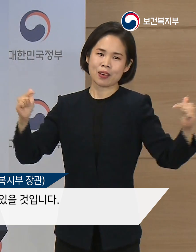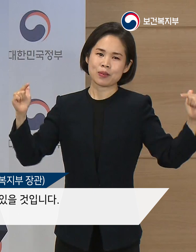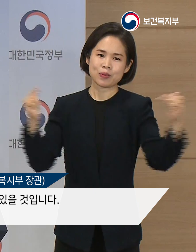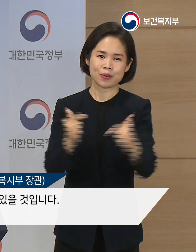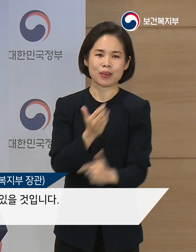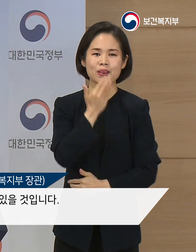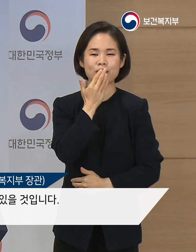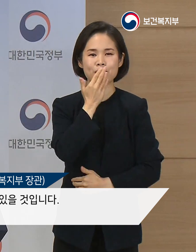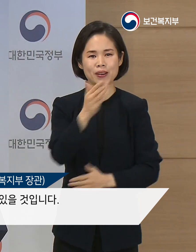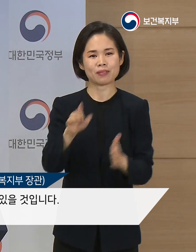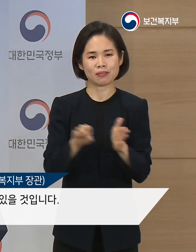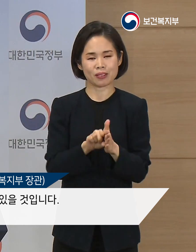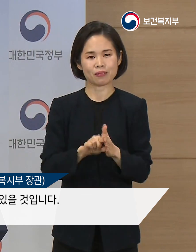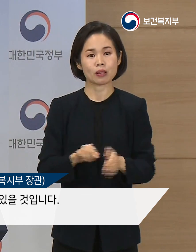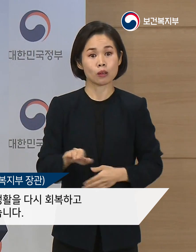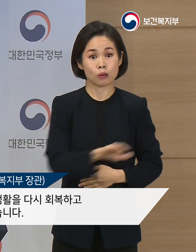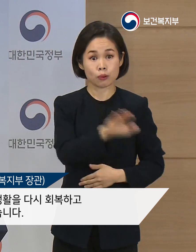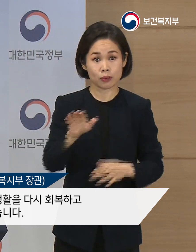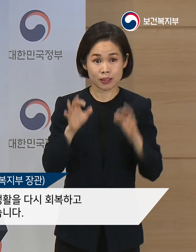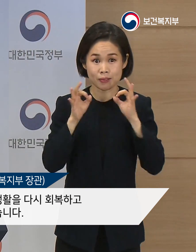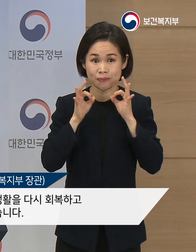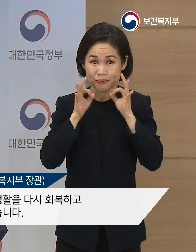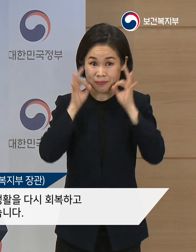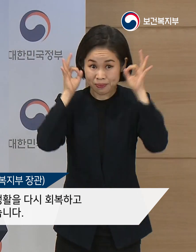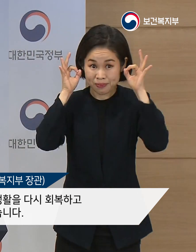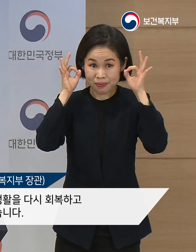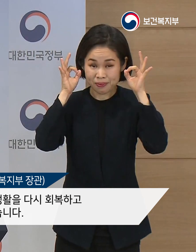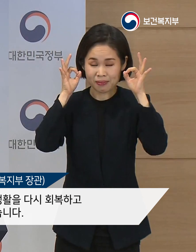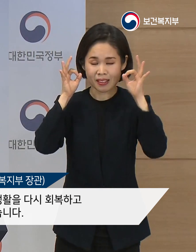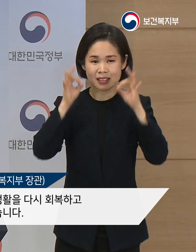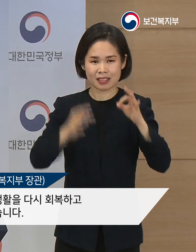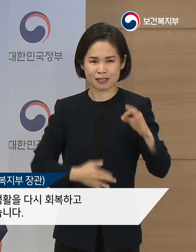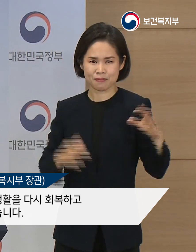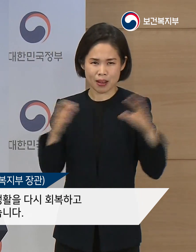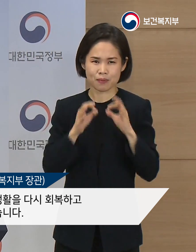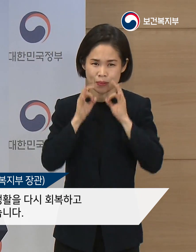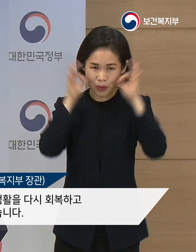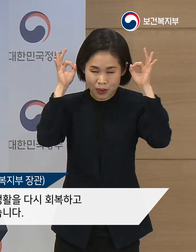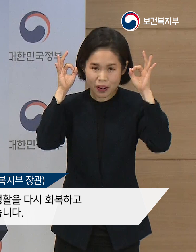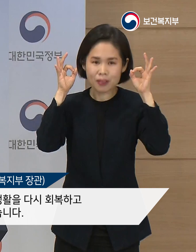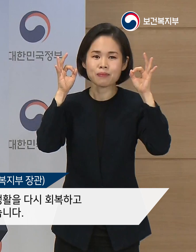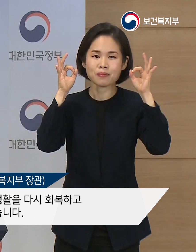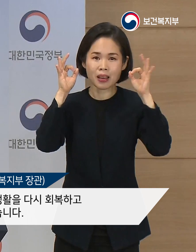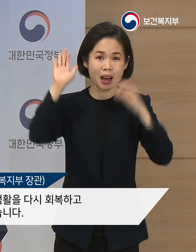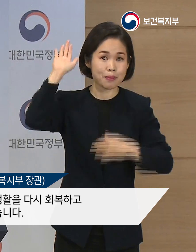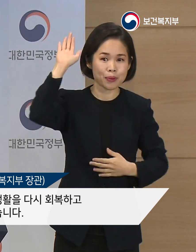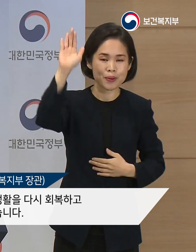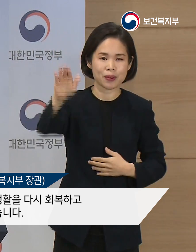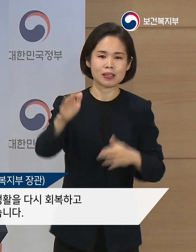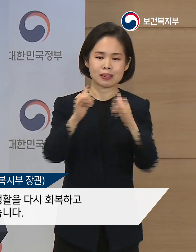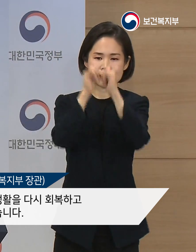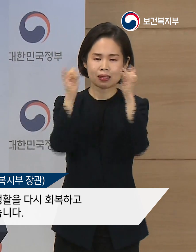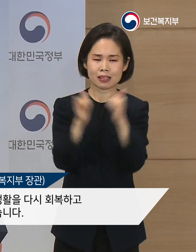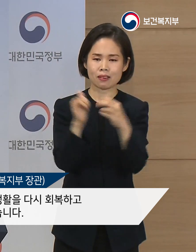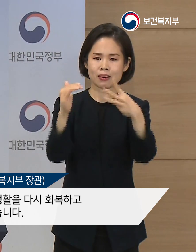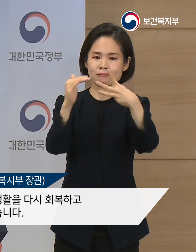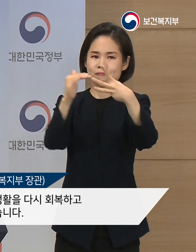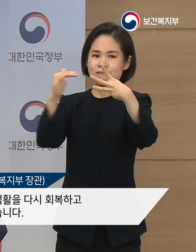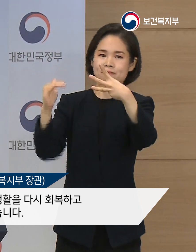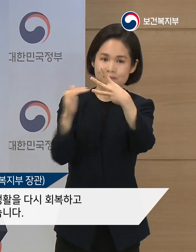슬기롭게 극복할 수 있을 것입니다. 우리의 하나된 노력으로 조만간 일상의 생활을 다시